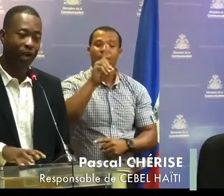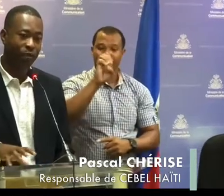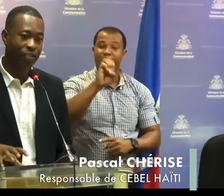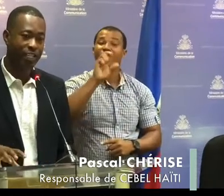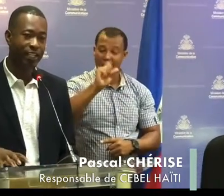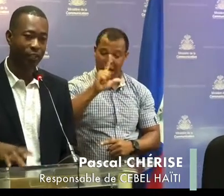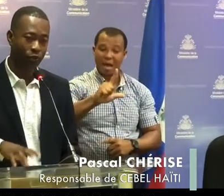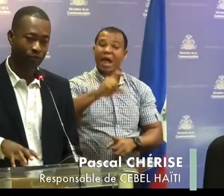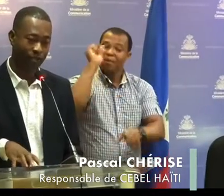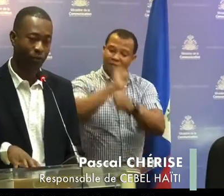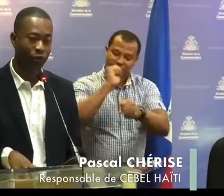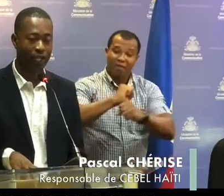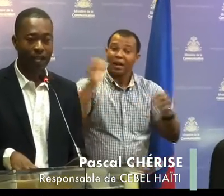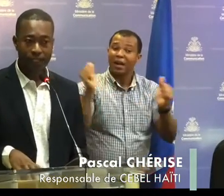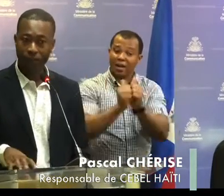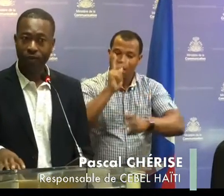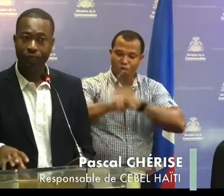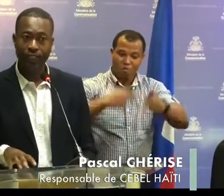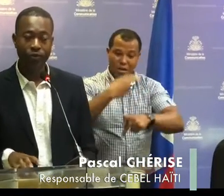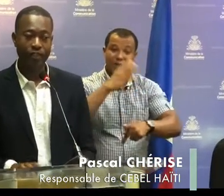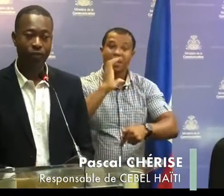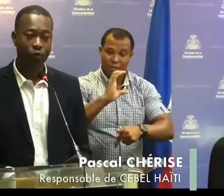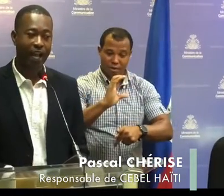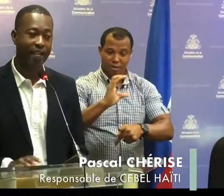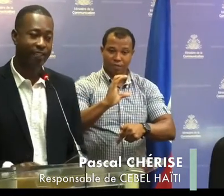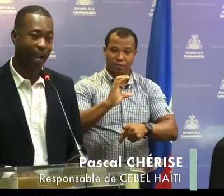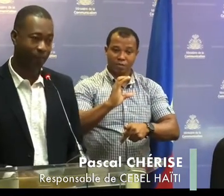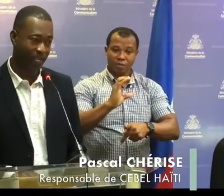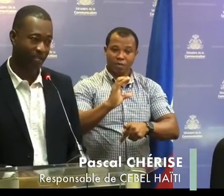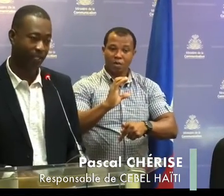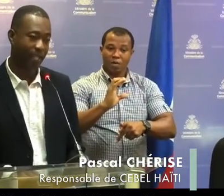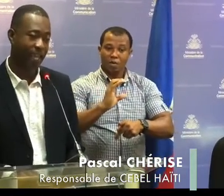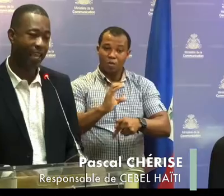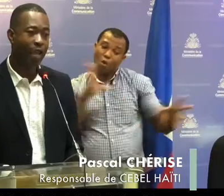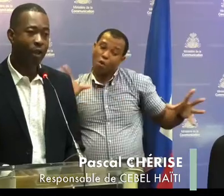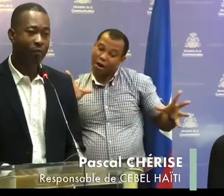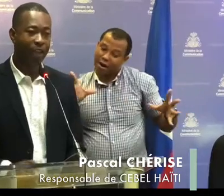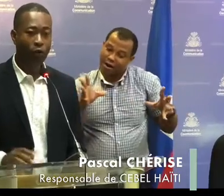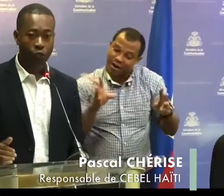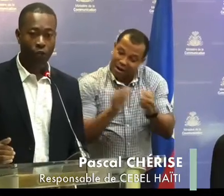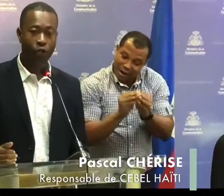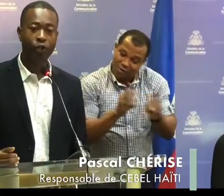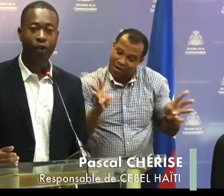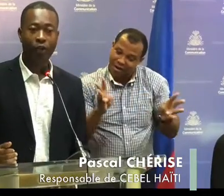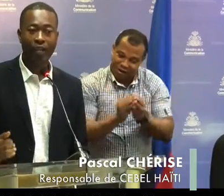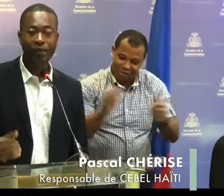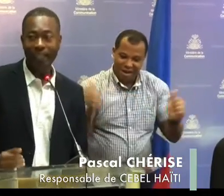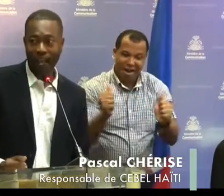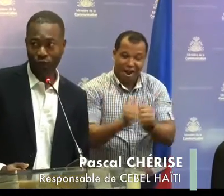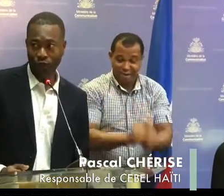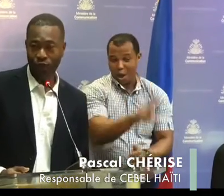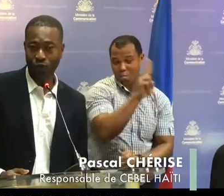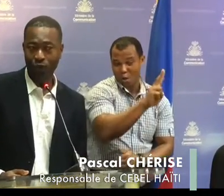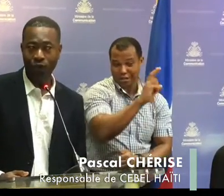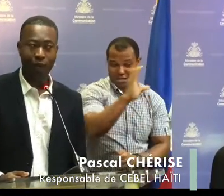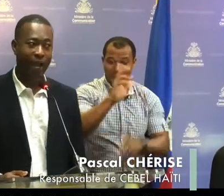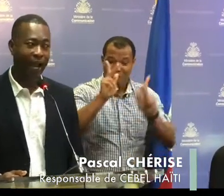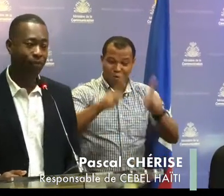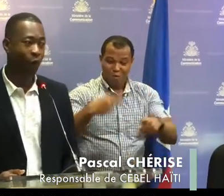permettre nous réunir 200 moun. C'est pas que c'est 200 moun handicapé qui gagnent, mais compte tenu de limitation